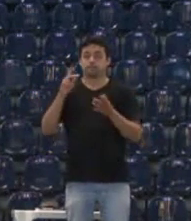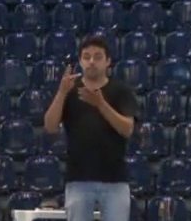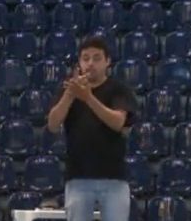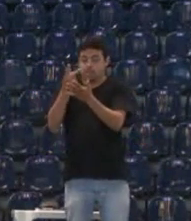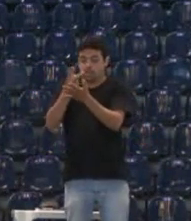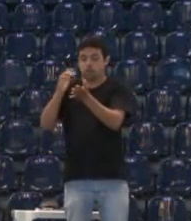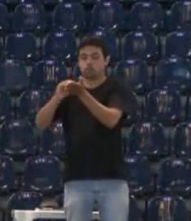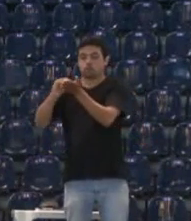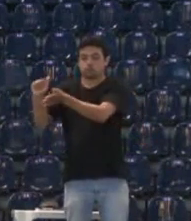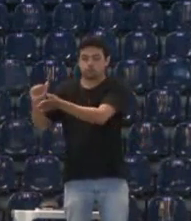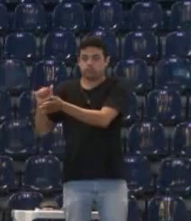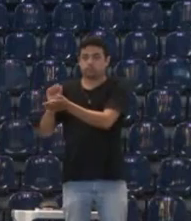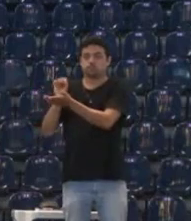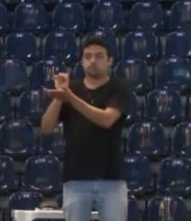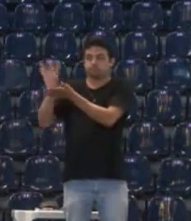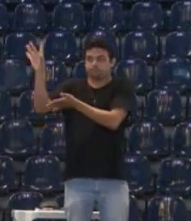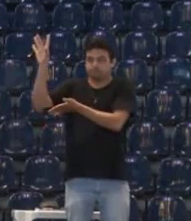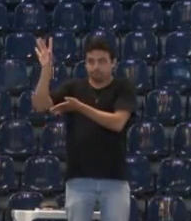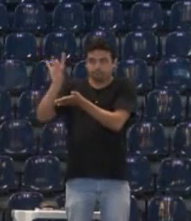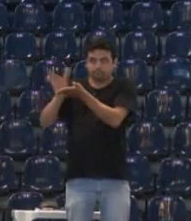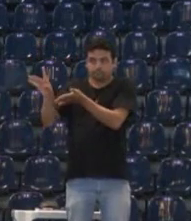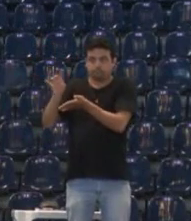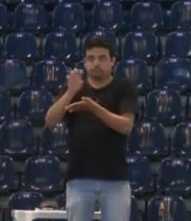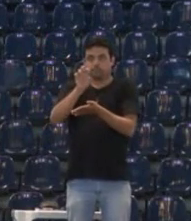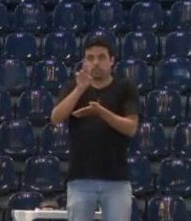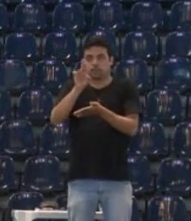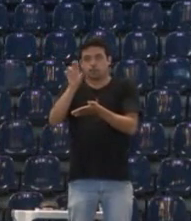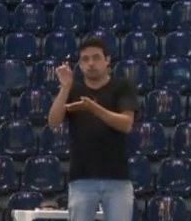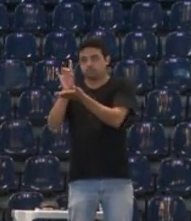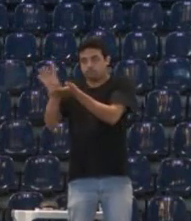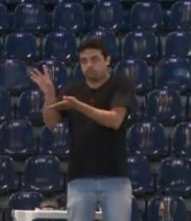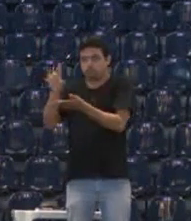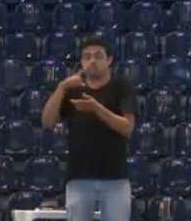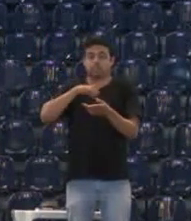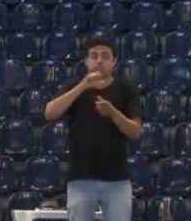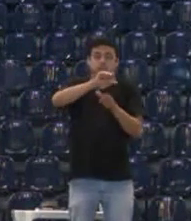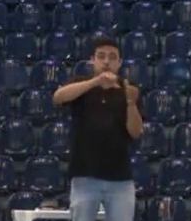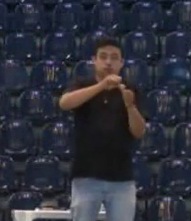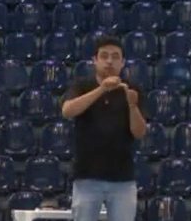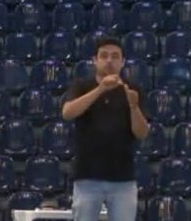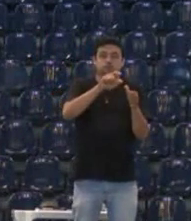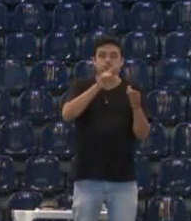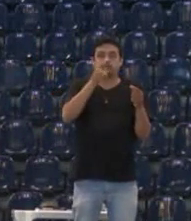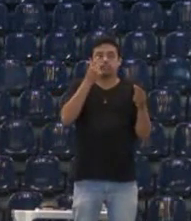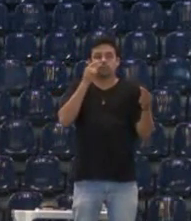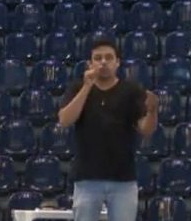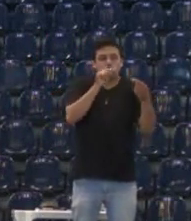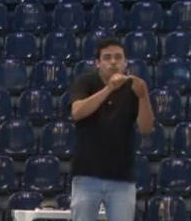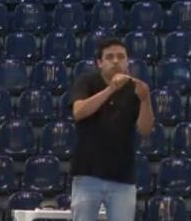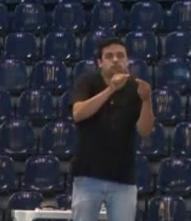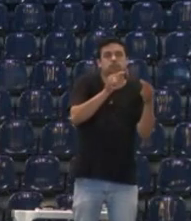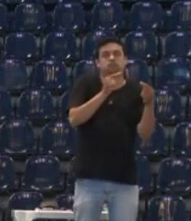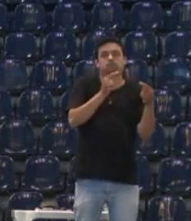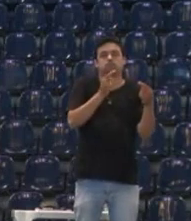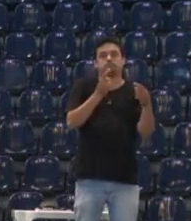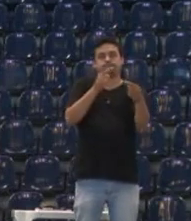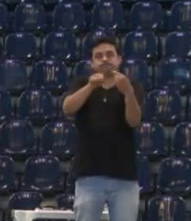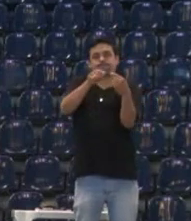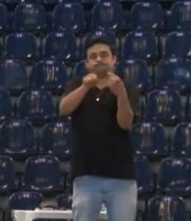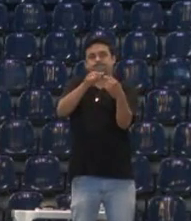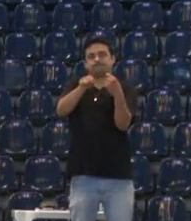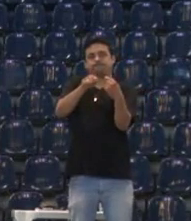erro saiu tira erro e troca por adequado e